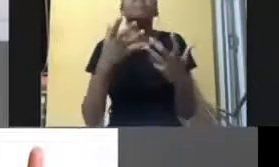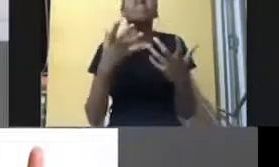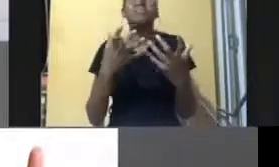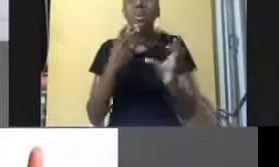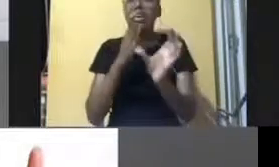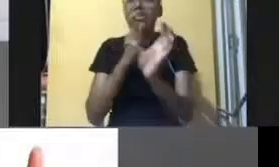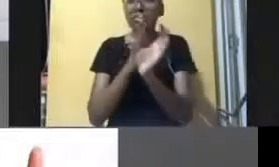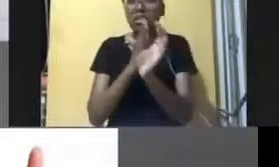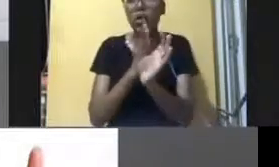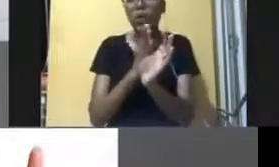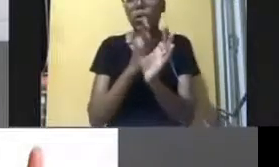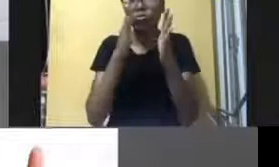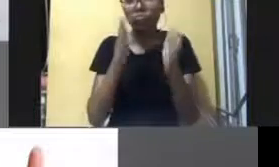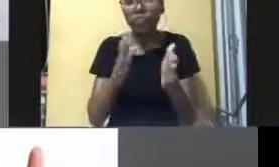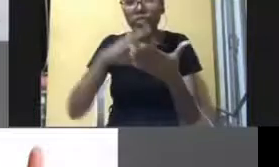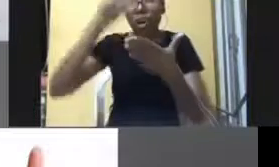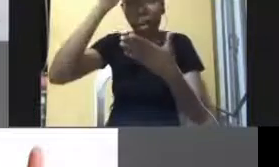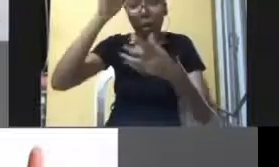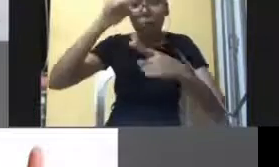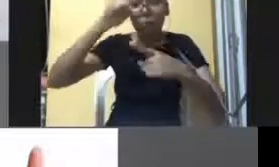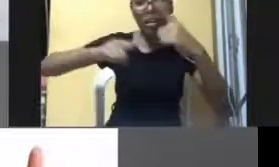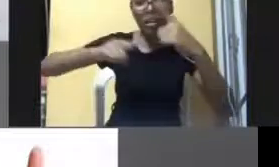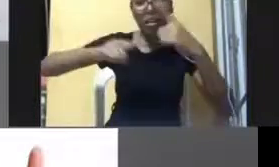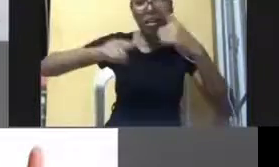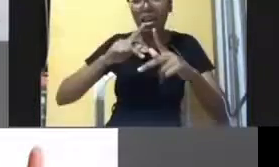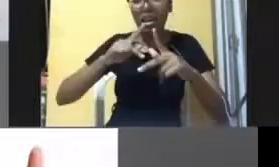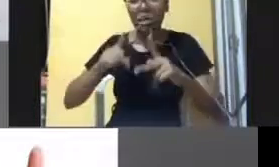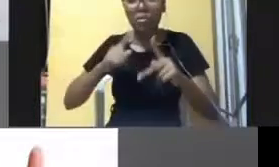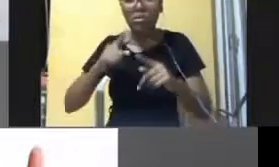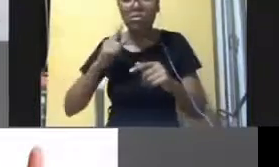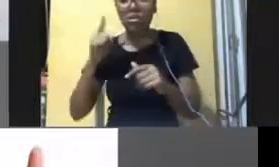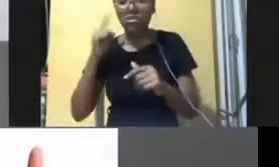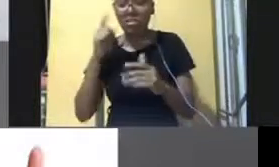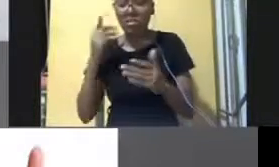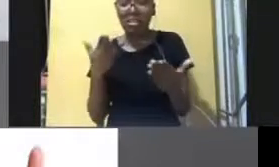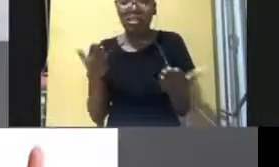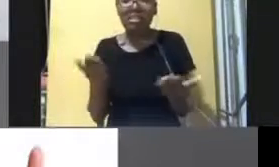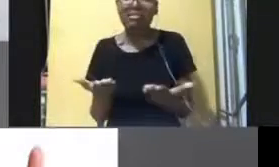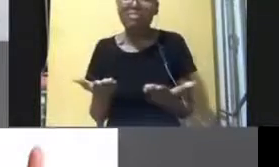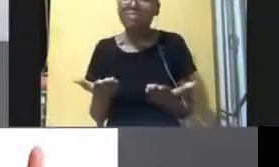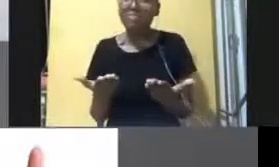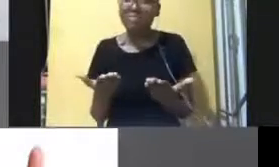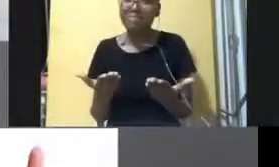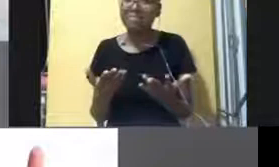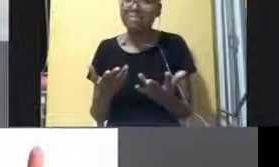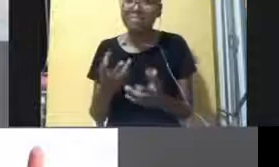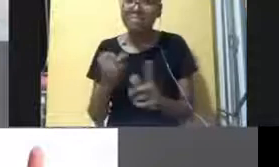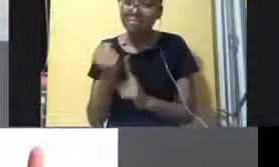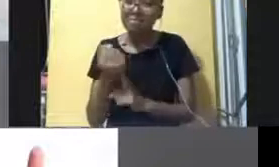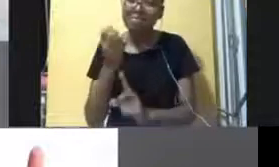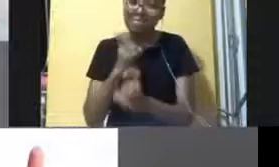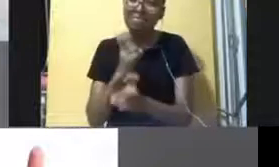darle servicio, las personas sordas aquí no tienen opción. Y eso realmente es algo muy triste,